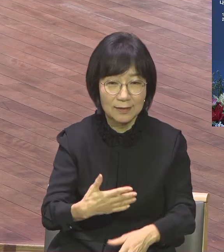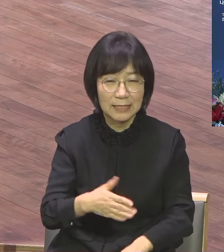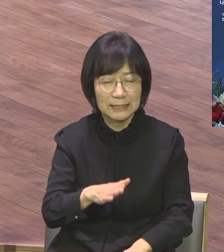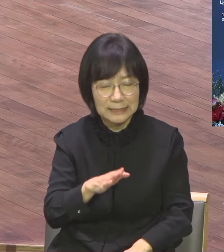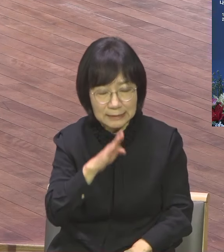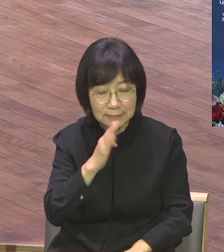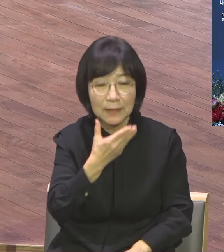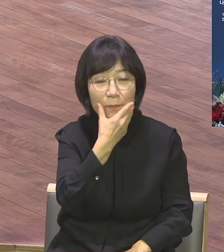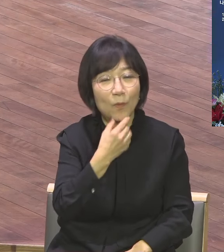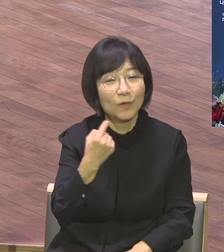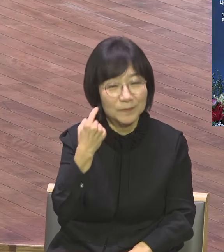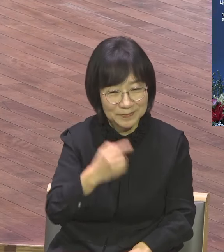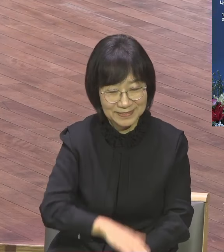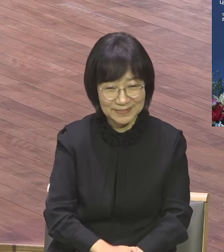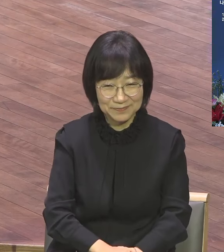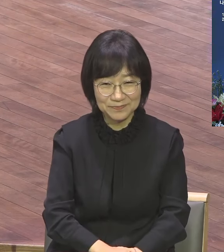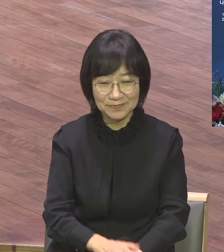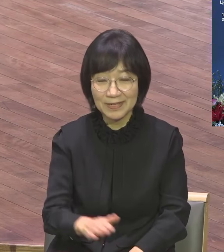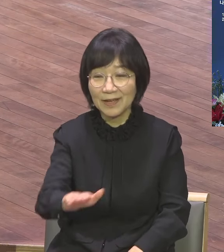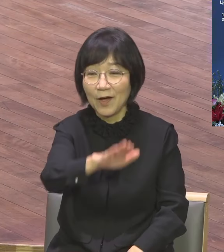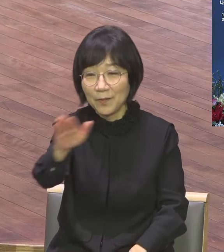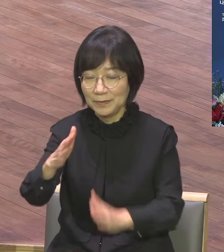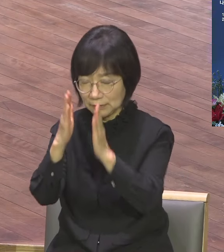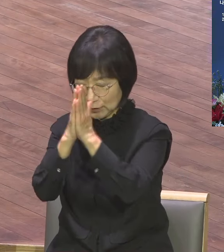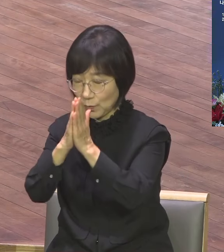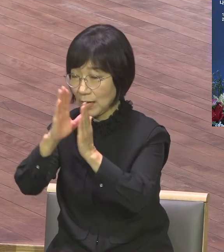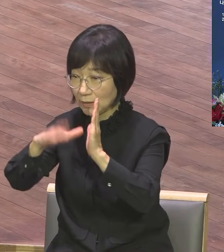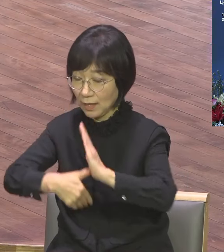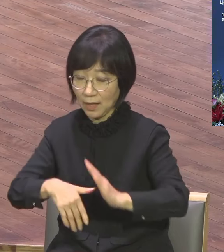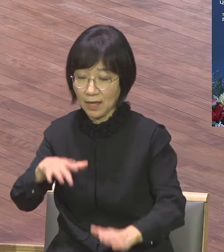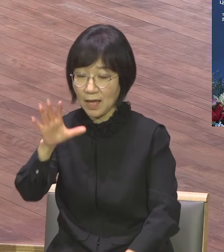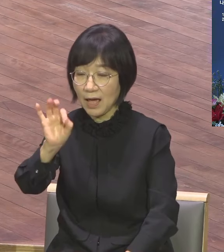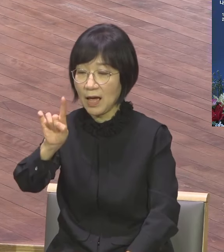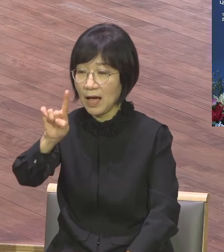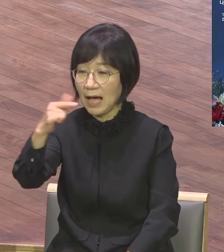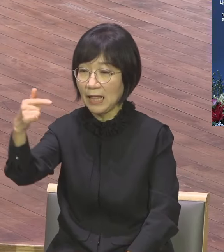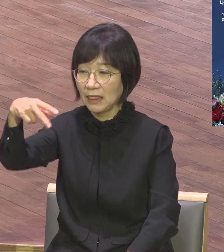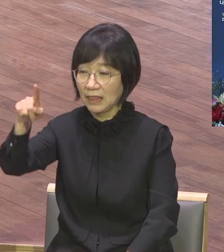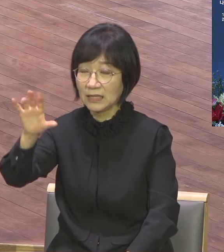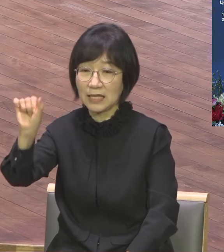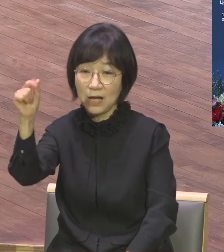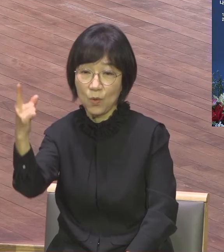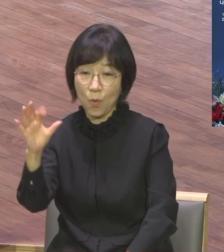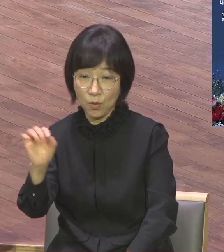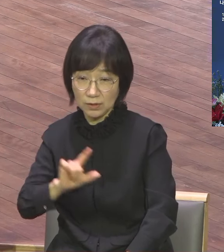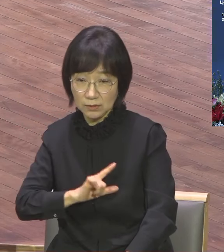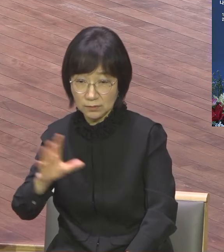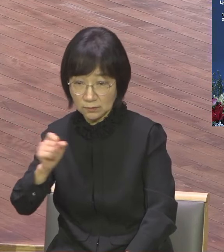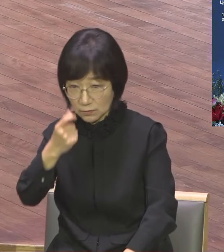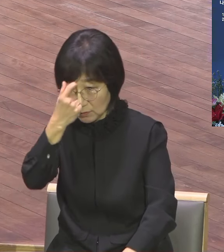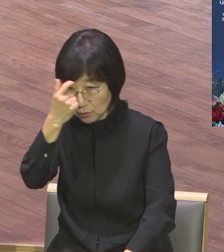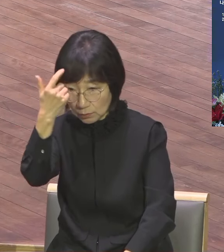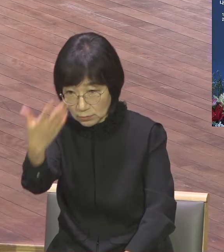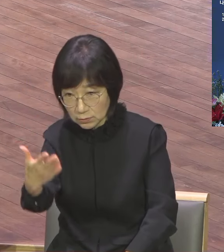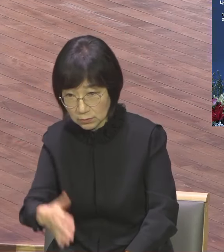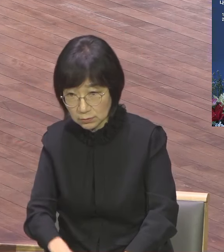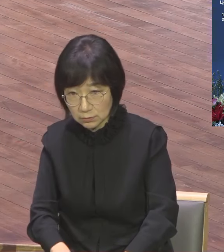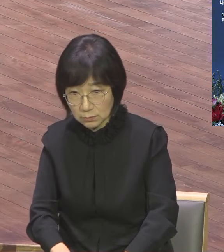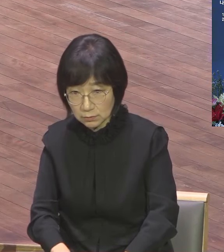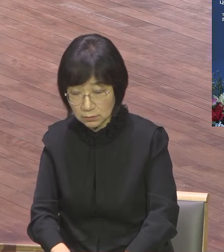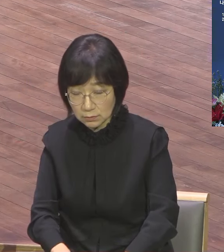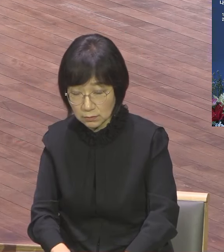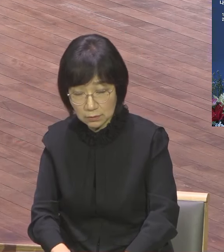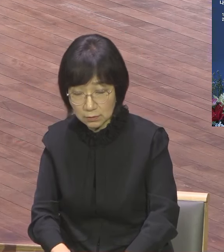안상홍 이름을 기도합니까? 이만희 이름을 기도합니까? 그 거짓령, 이단령을 받았기 때문에 그렇게 하는